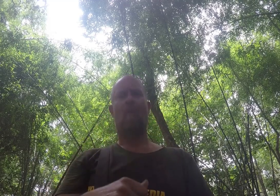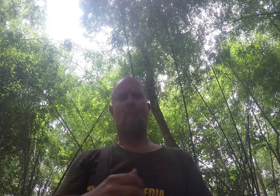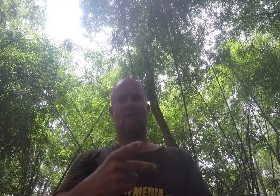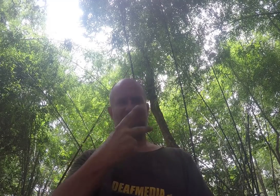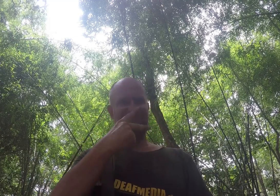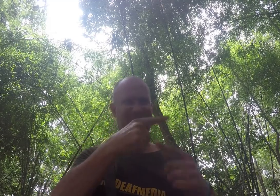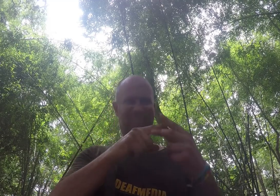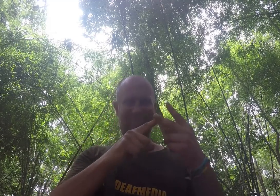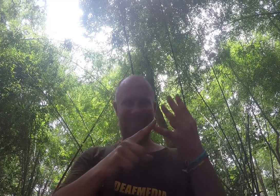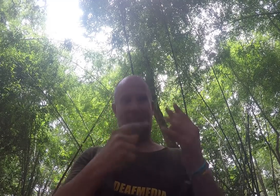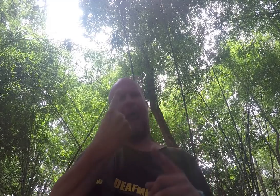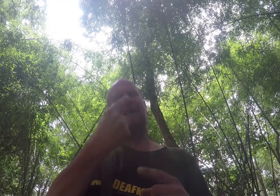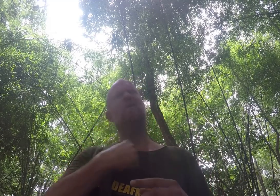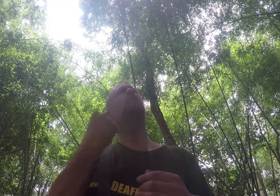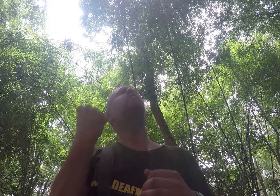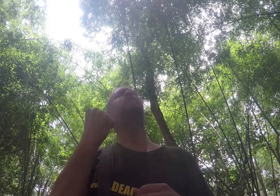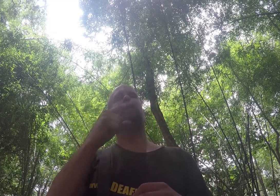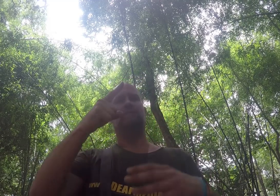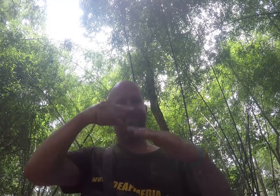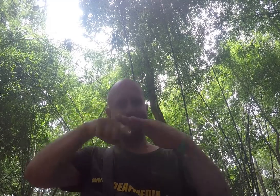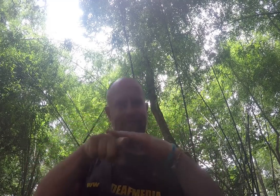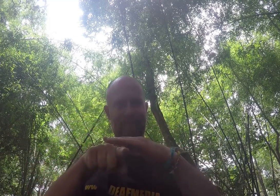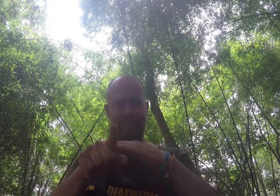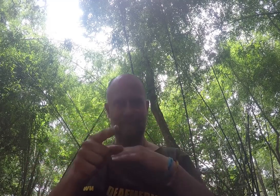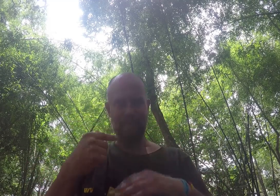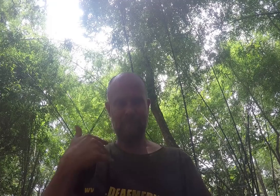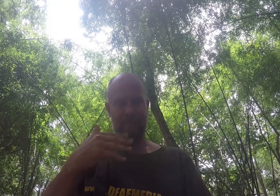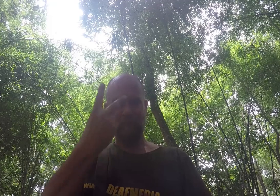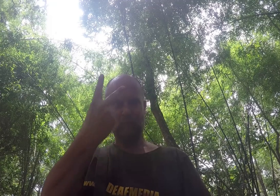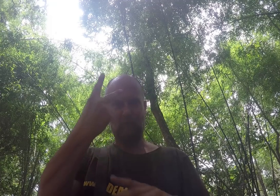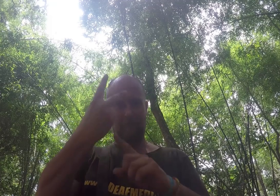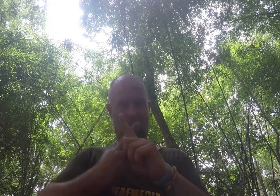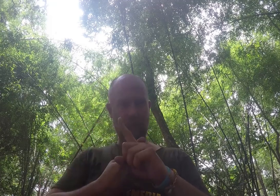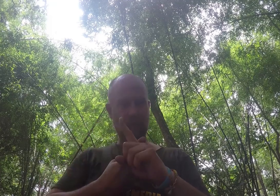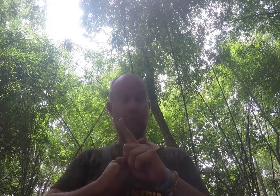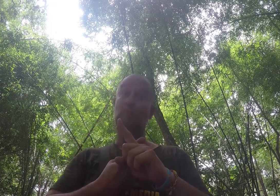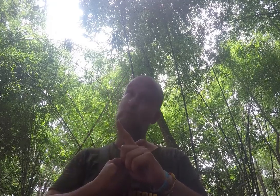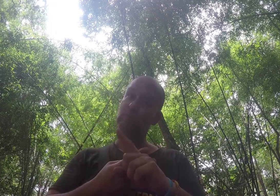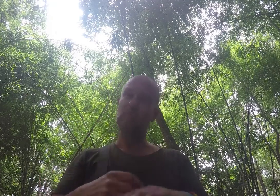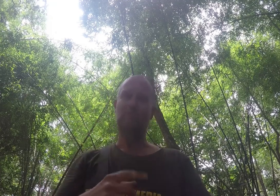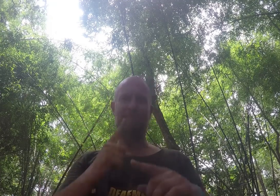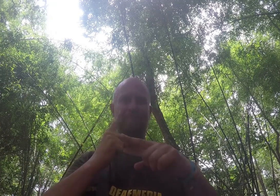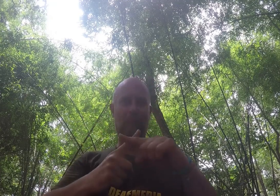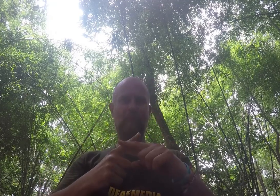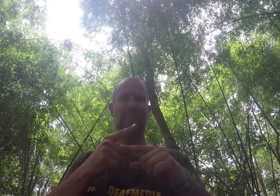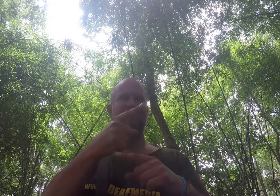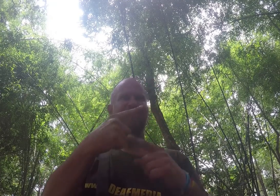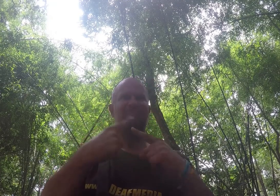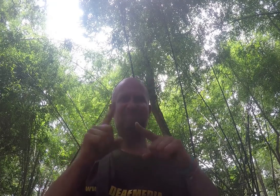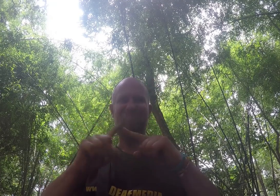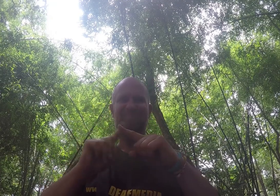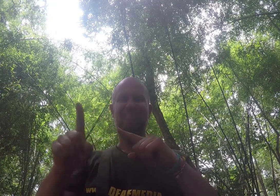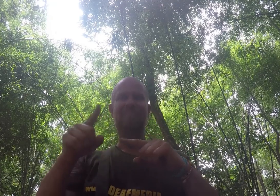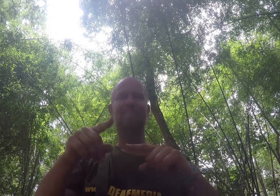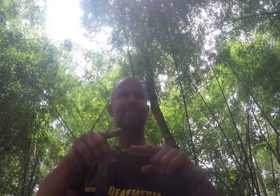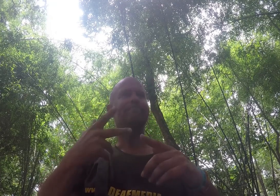Das war super. Berührt hat mich dieses Tunnelsystem und dass die dort 2 Monate aushalten mussten. All die Fallen, die sie erfunden haben,